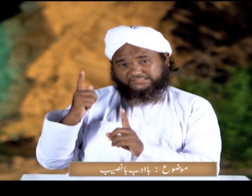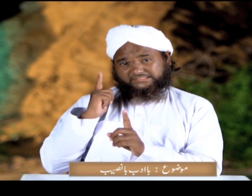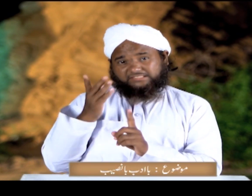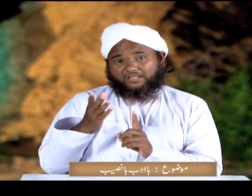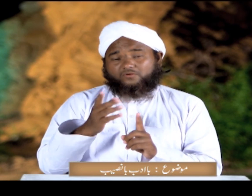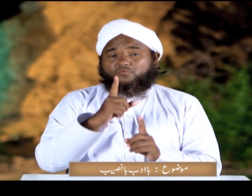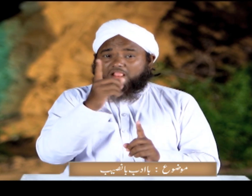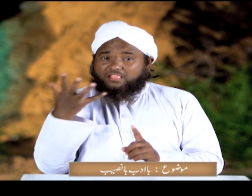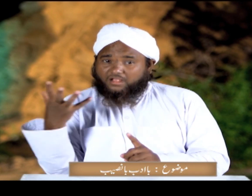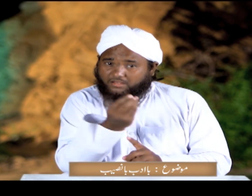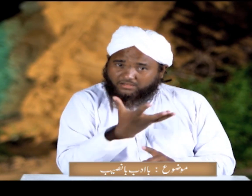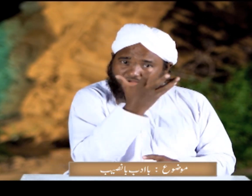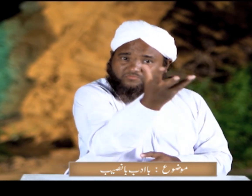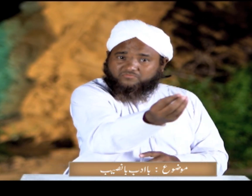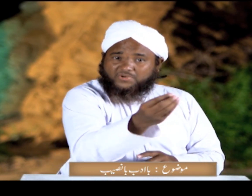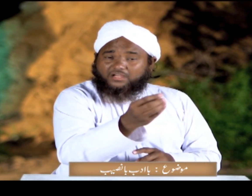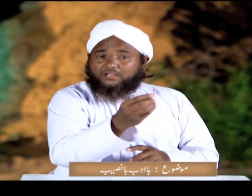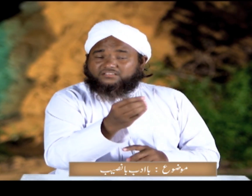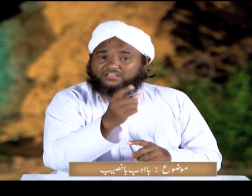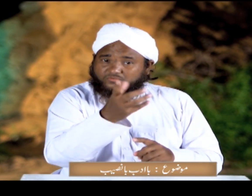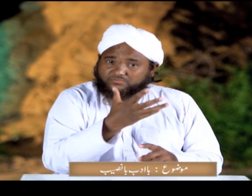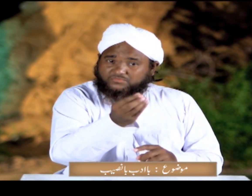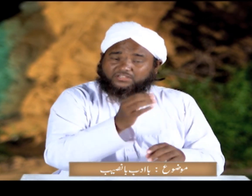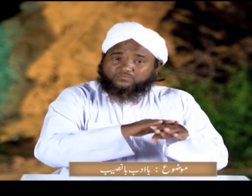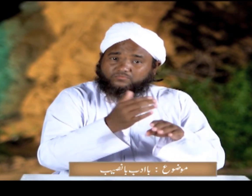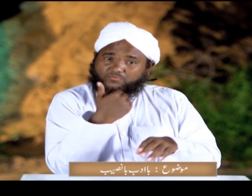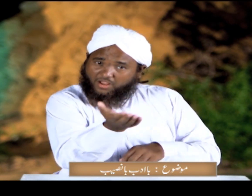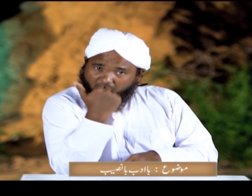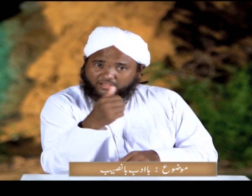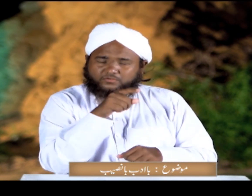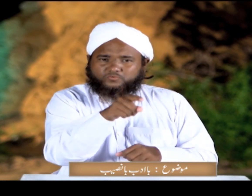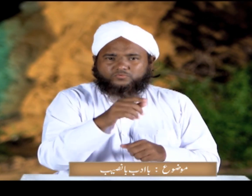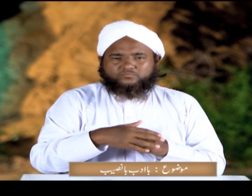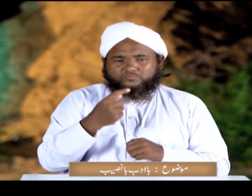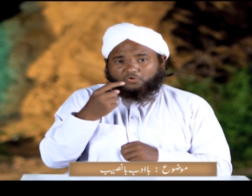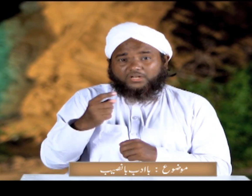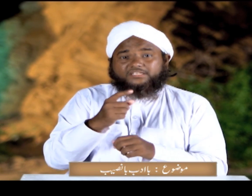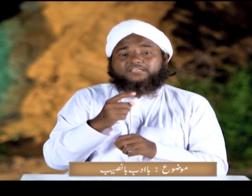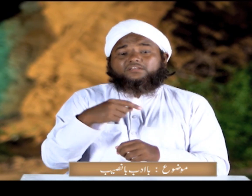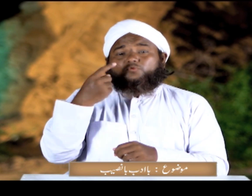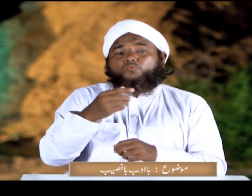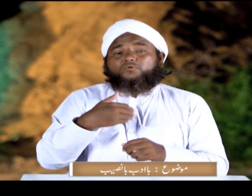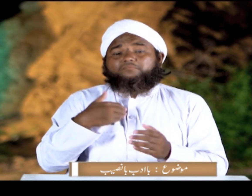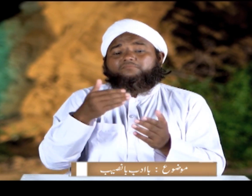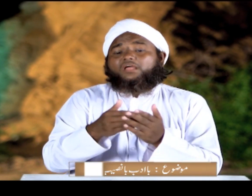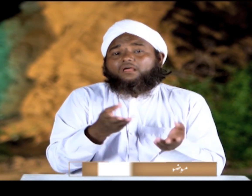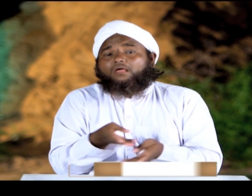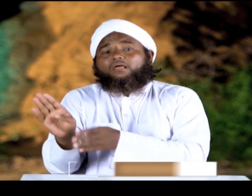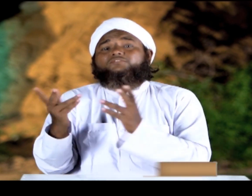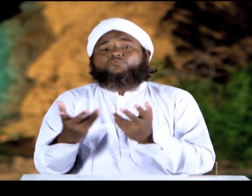اللہ علیہ نے فرمایا، اس سے پوچھو کہ وہ کس کا پیغام لایا ہے۔ دریافت کرنے پر وہ بزرگ رحمۃ اللہ علیہ فرمانے لگے، اللہ پاک